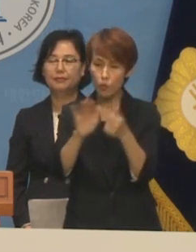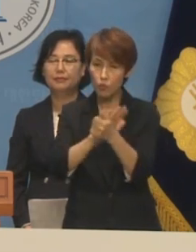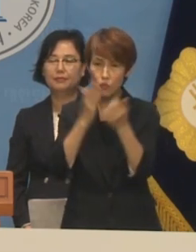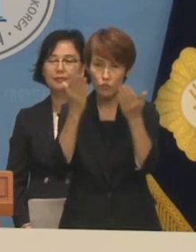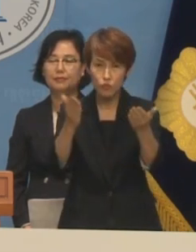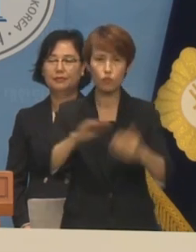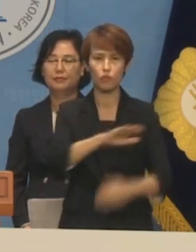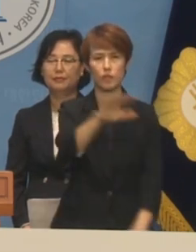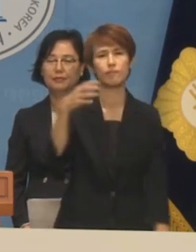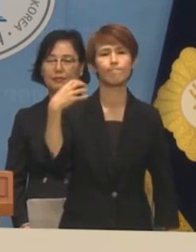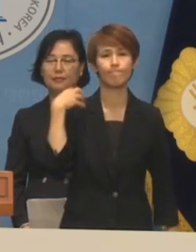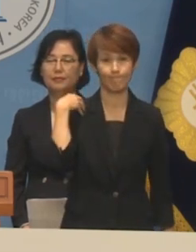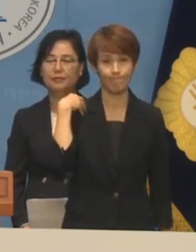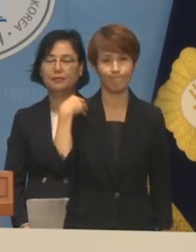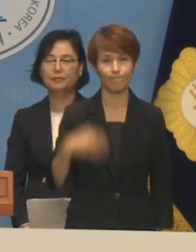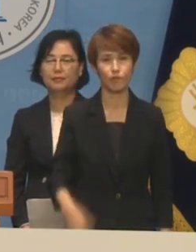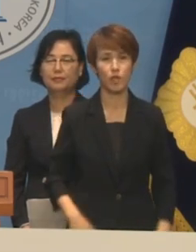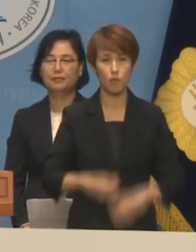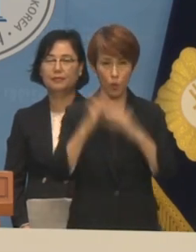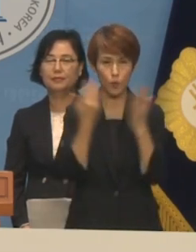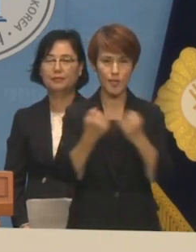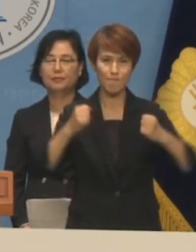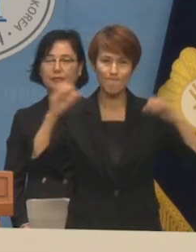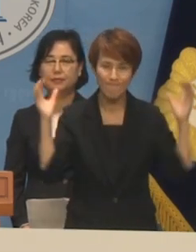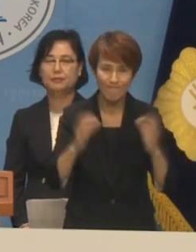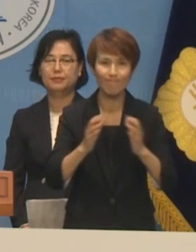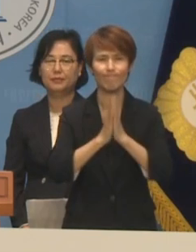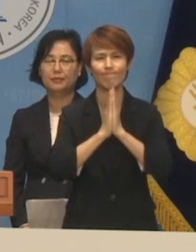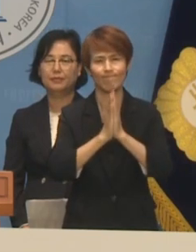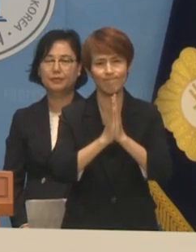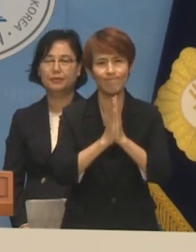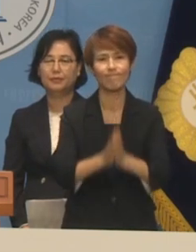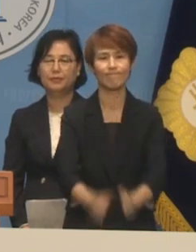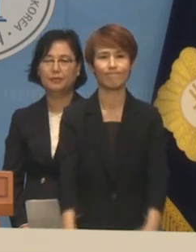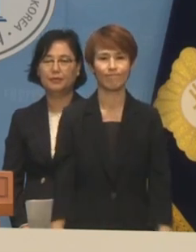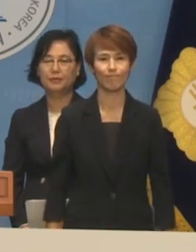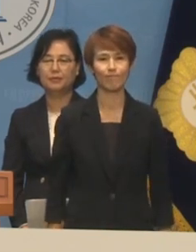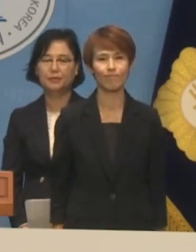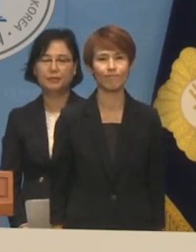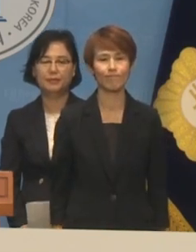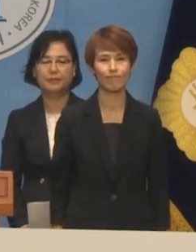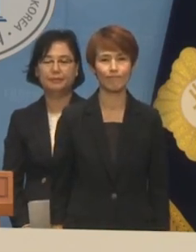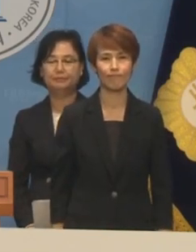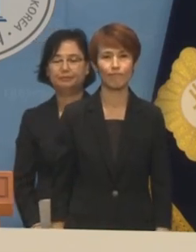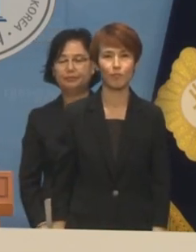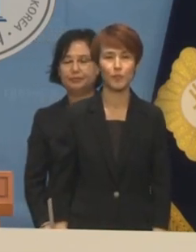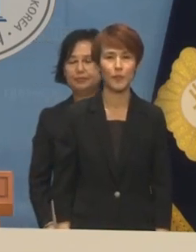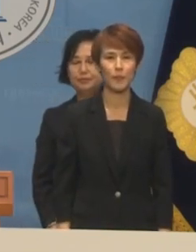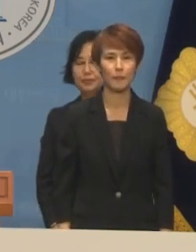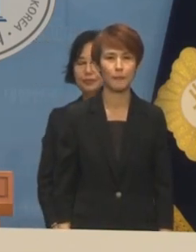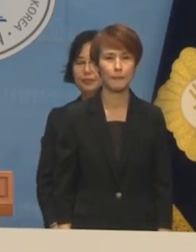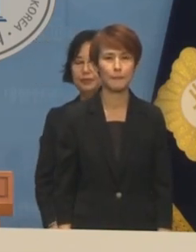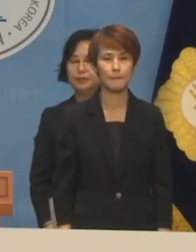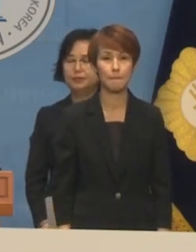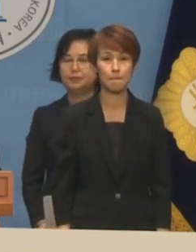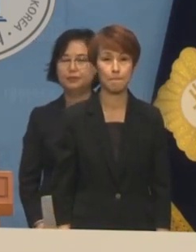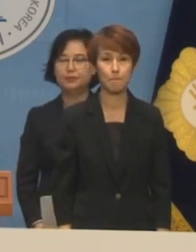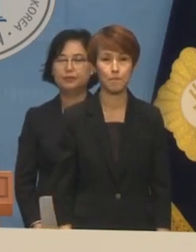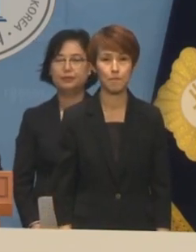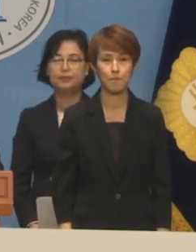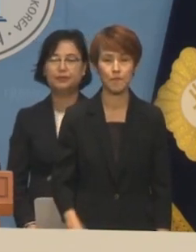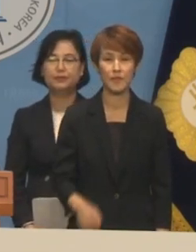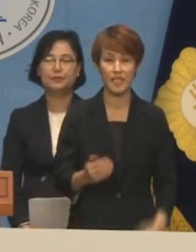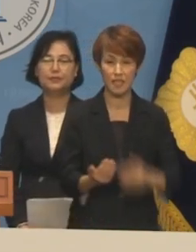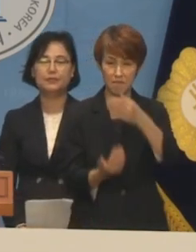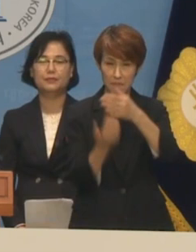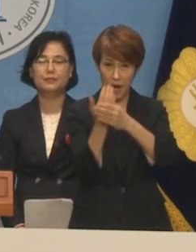모두의 몫이라고 생각합니다. 모두 힘 합쳐주시길 간곡히 부탁드립니다. 감사합니다. 네, 다음은 여순